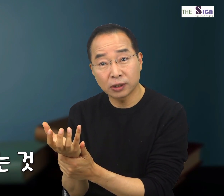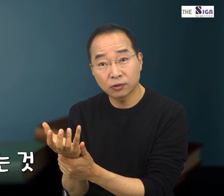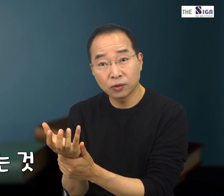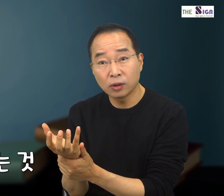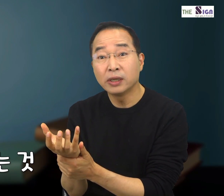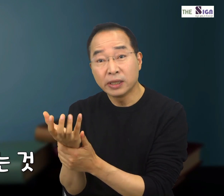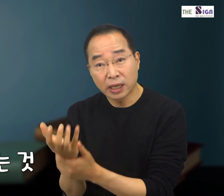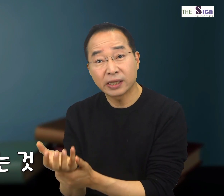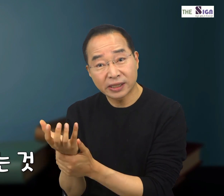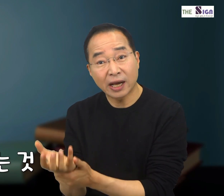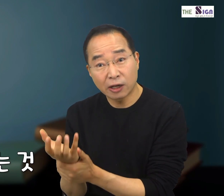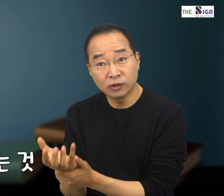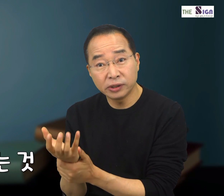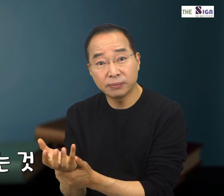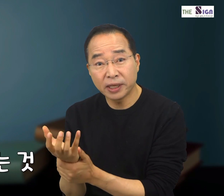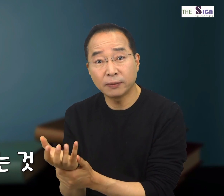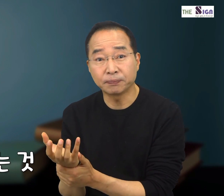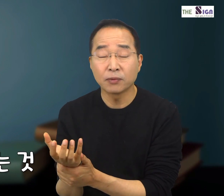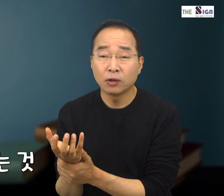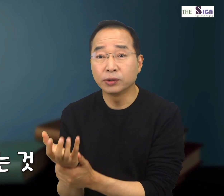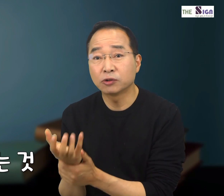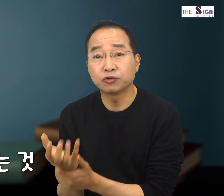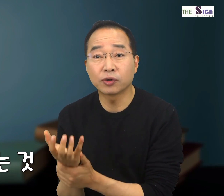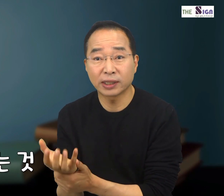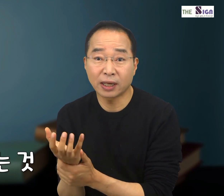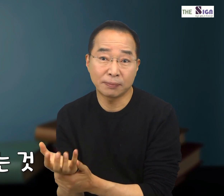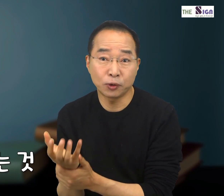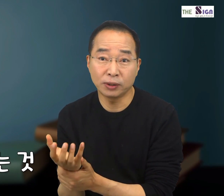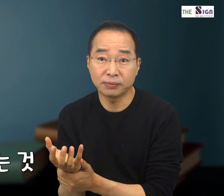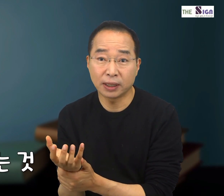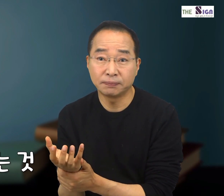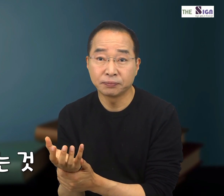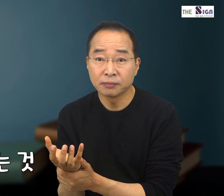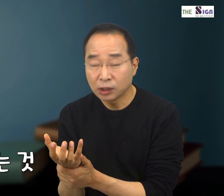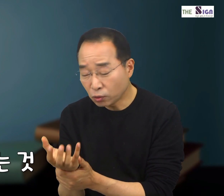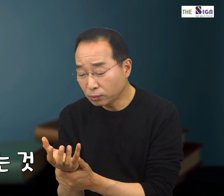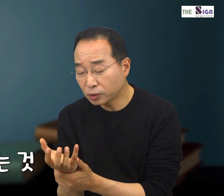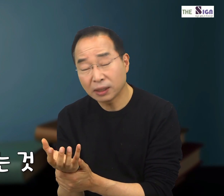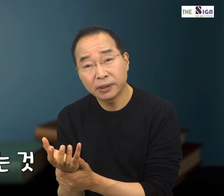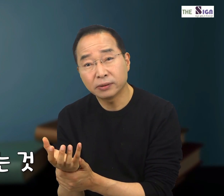동작으로 약간 상하로 흔들면 이건 이제 구걸하다라는 표현입니다. 이거는 뭐냐면